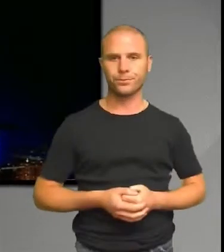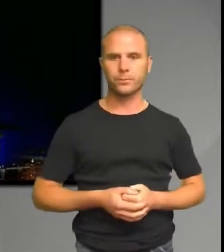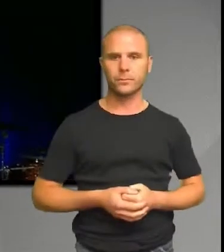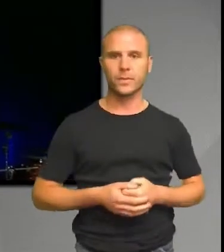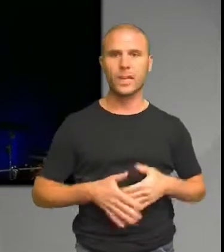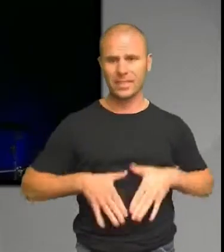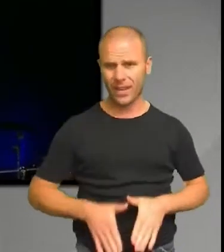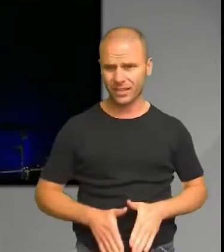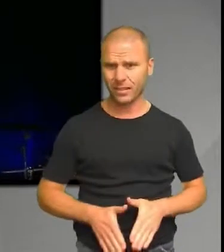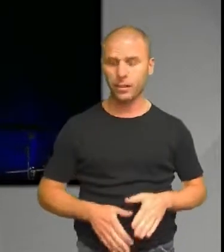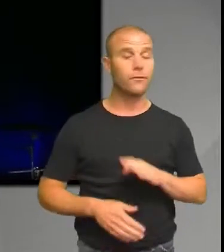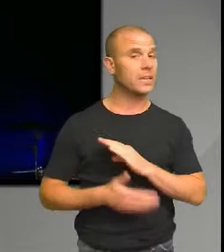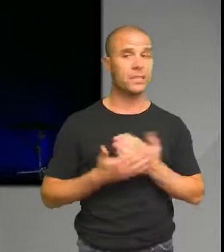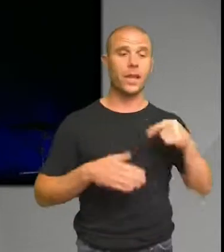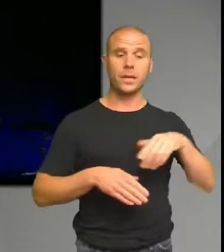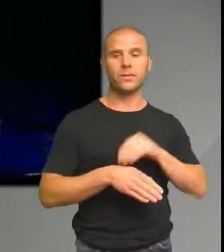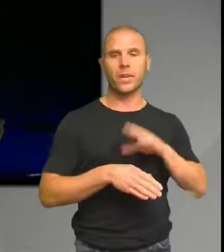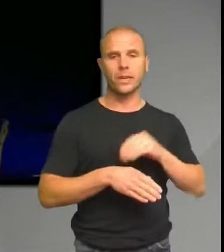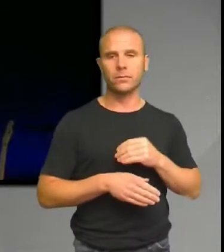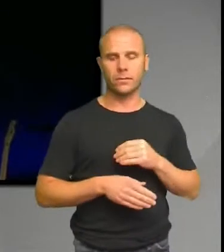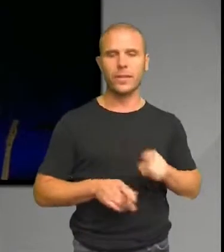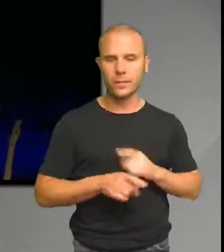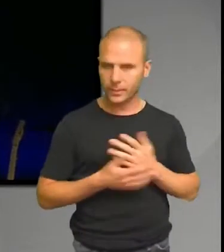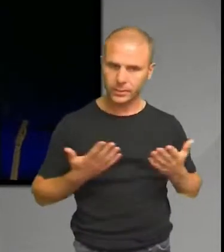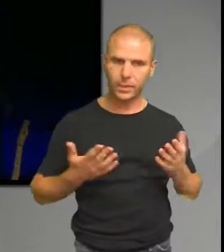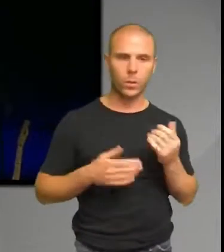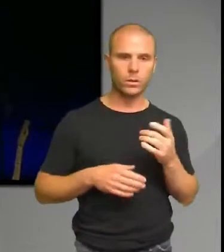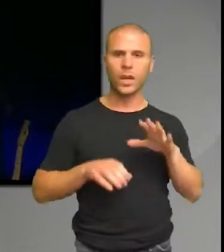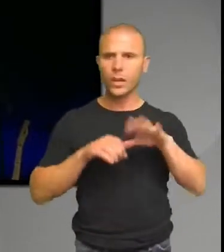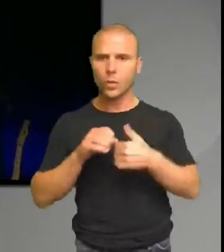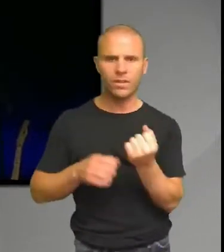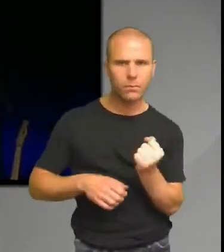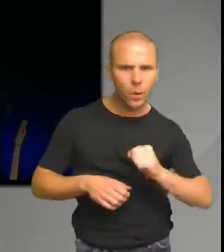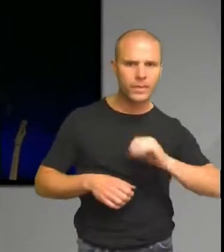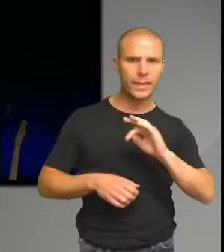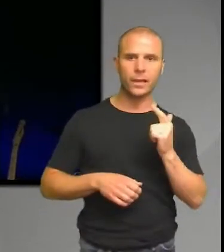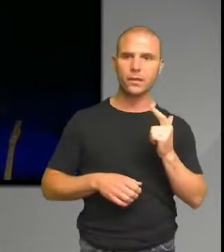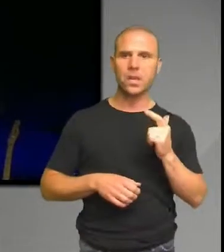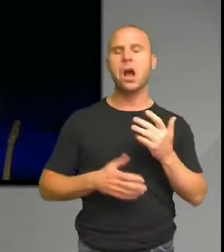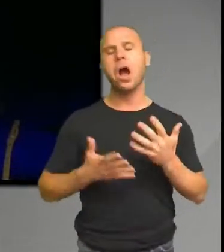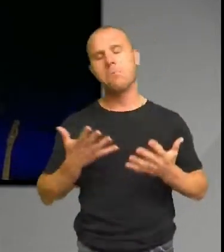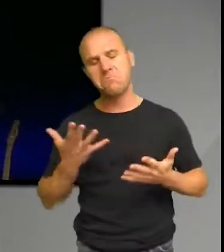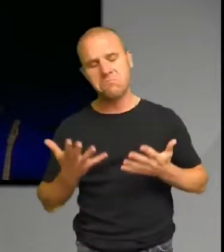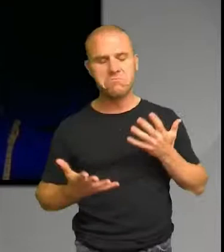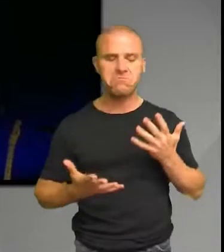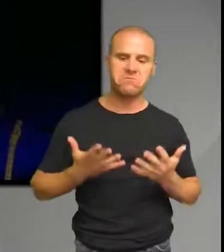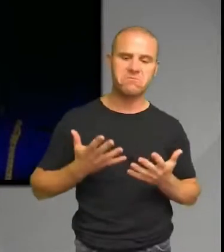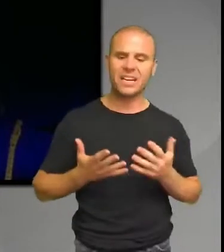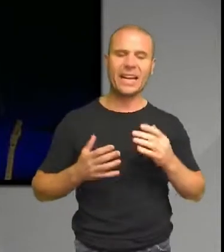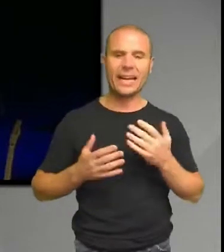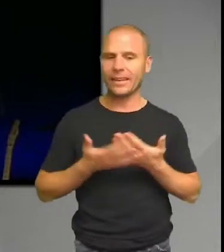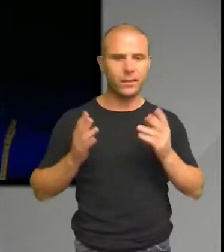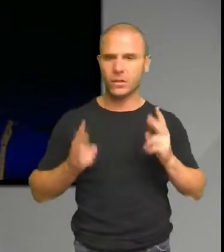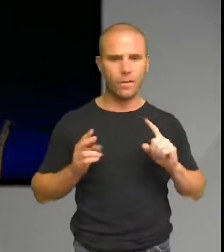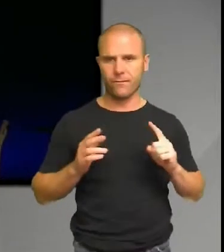Svält existerar knappast i Sverige. Grov kriminalitet är något som är förhållandevis i alla fall ovanligt i